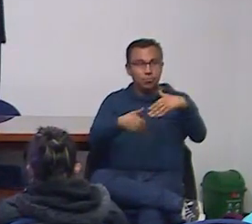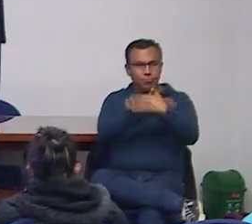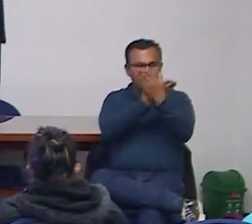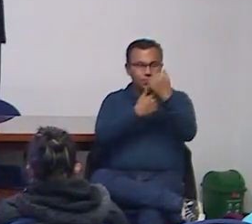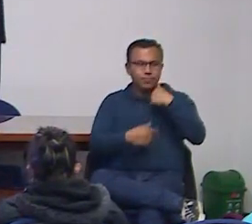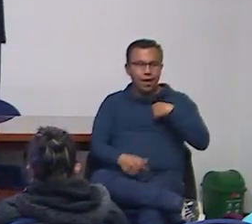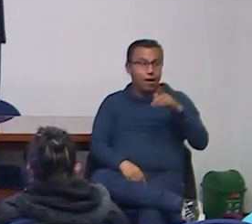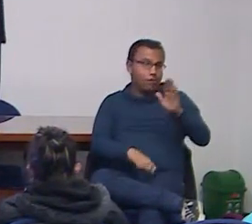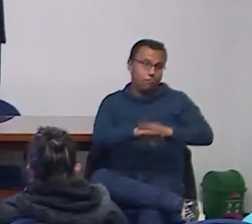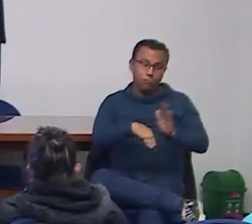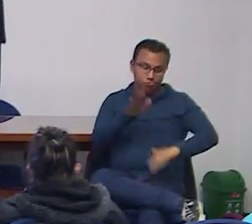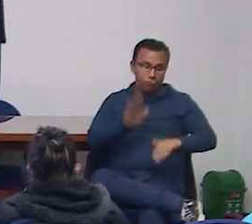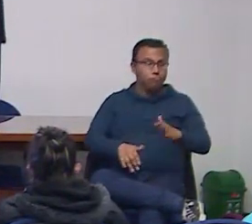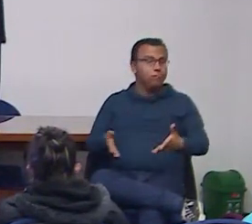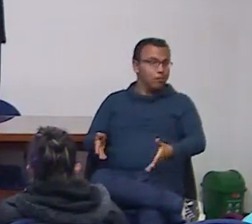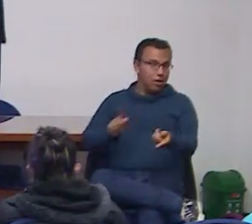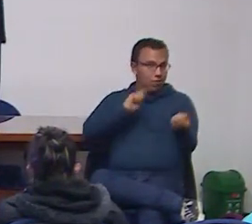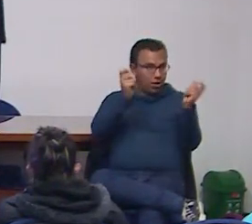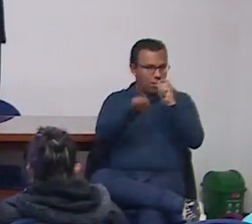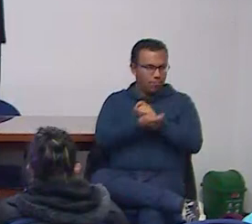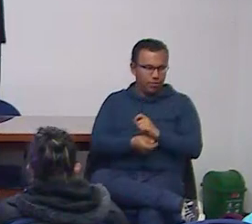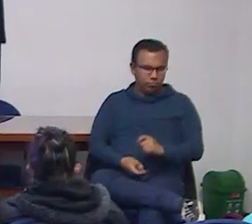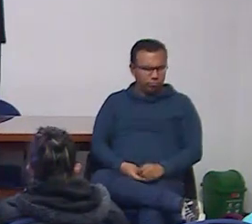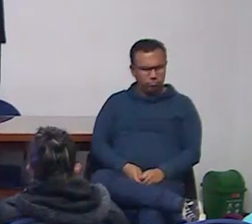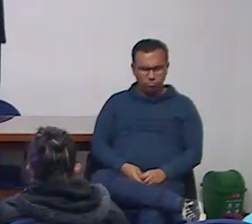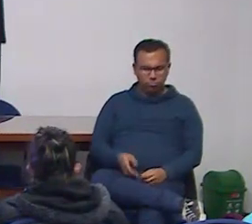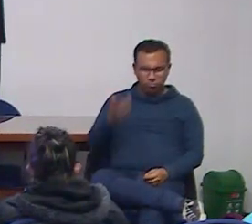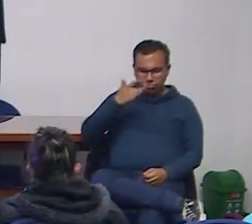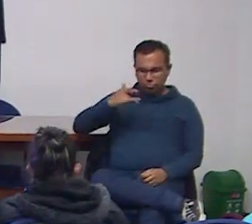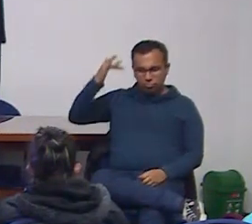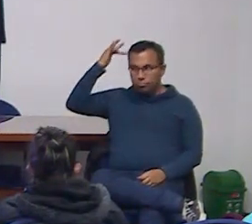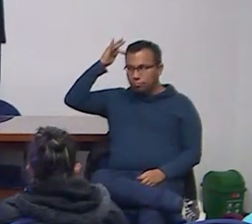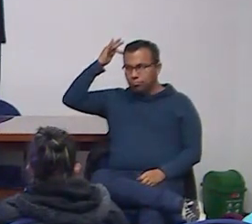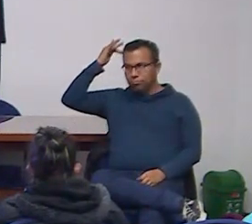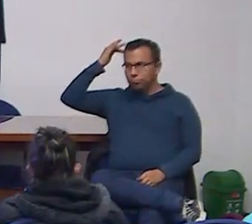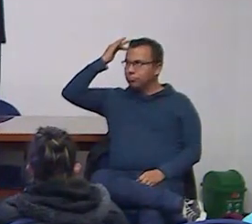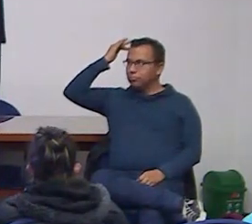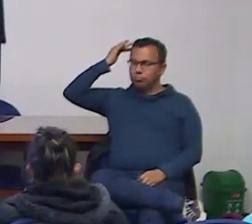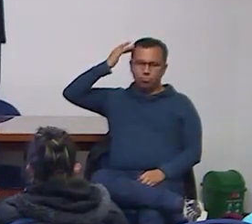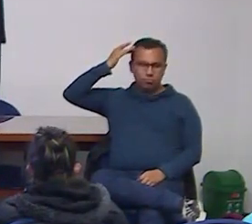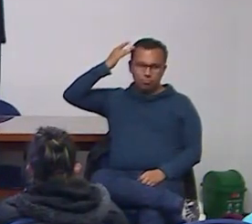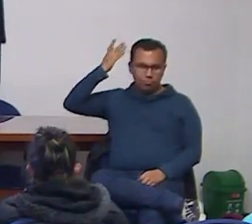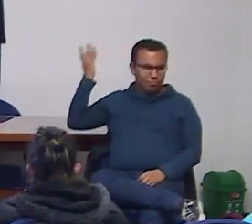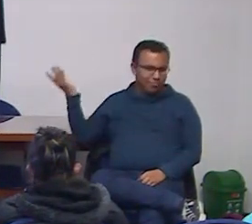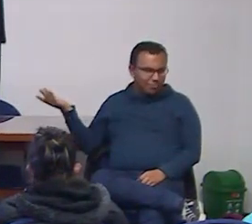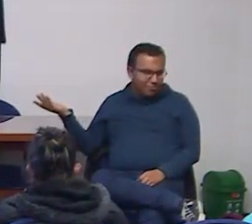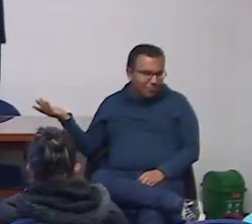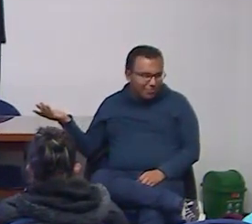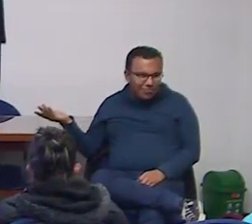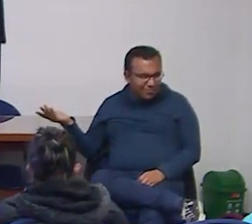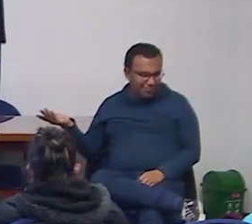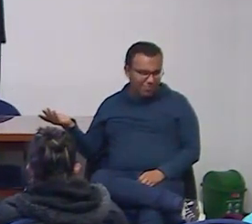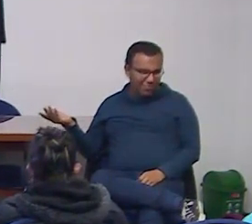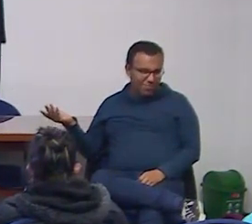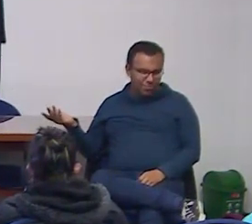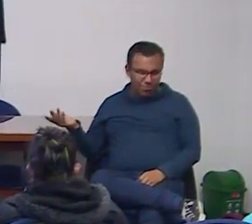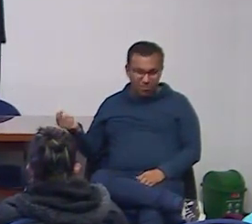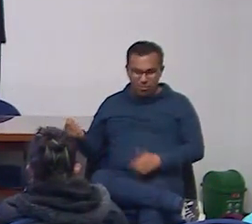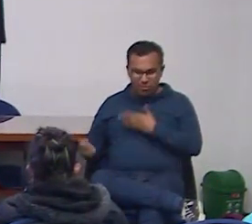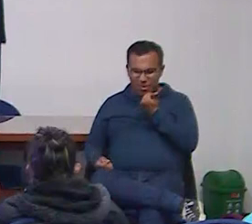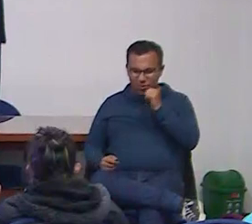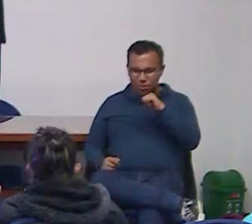gerente que el tambor le va a cambiar una cantidad de cosas a nivel de clima organizacional No pues contratan a un